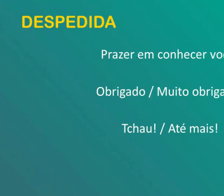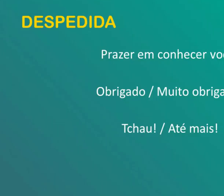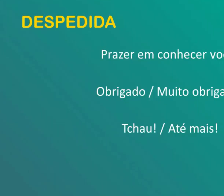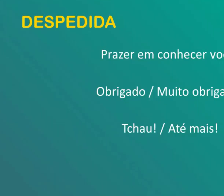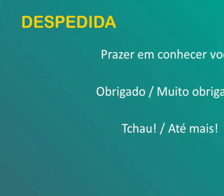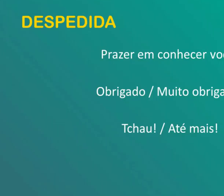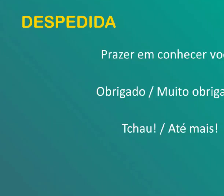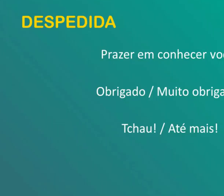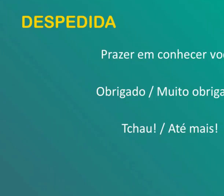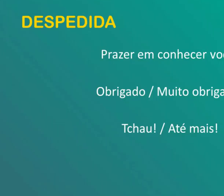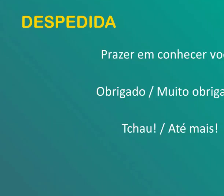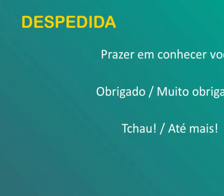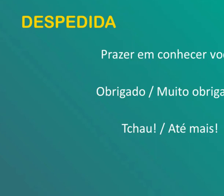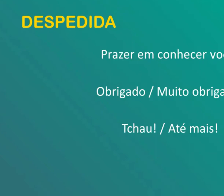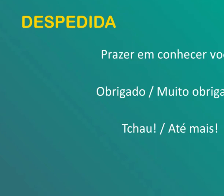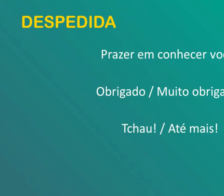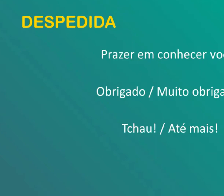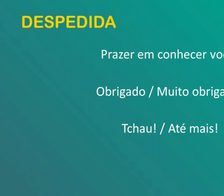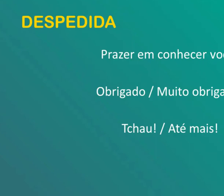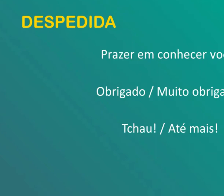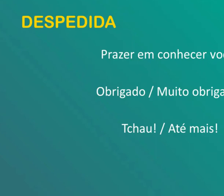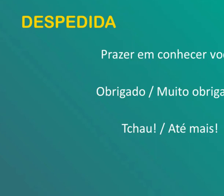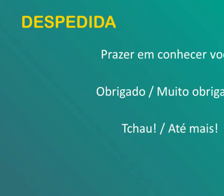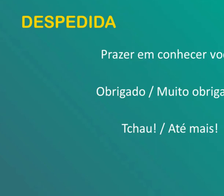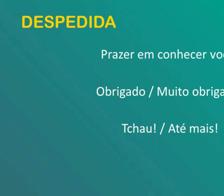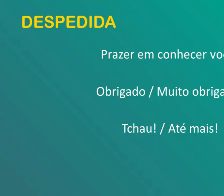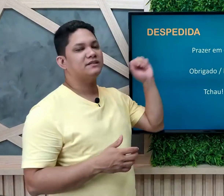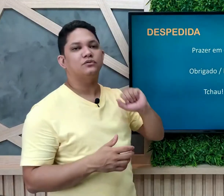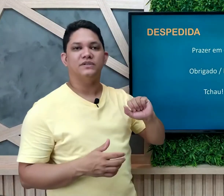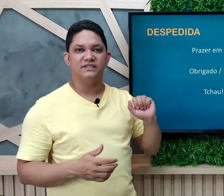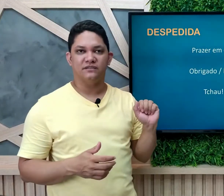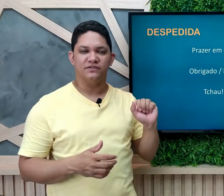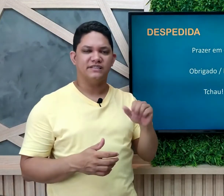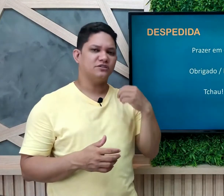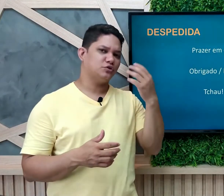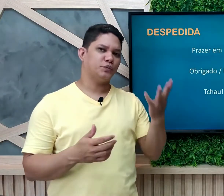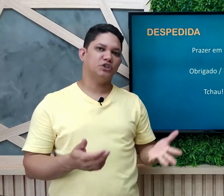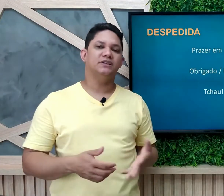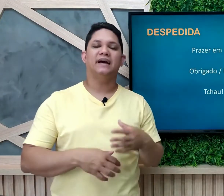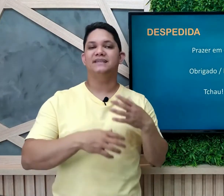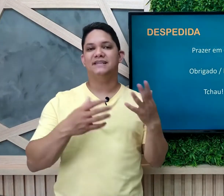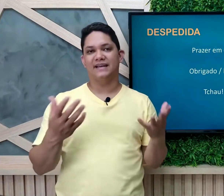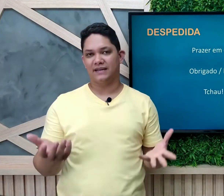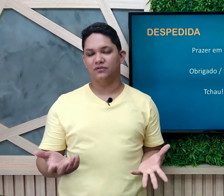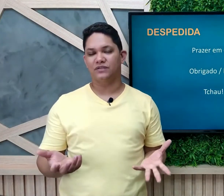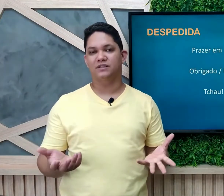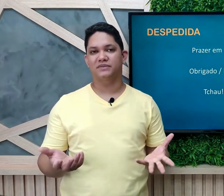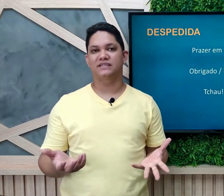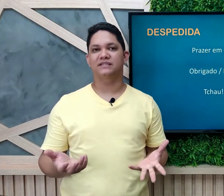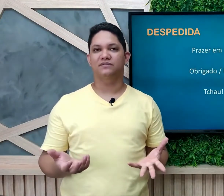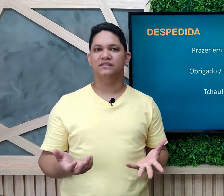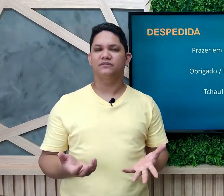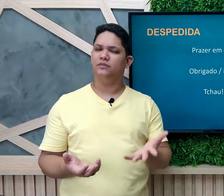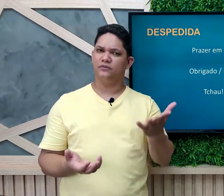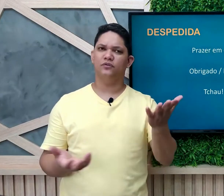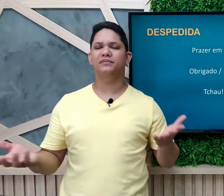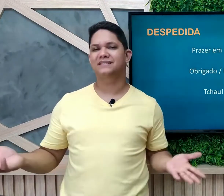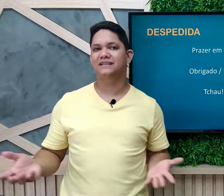as despedidas, a gente tem 3 possibilidades aqui. Prazer em conhecer você, a gente pode encerrar a nossa apresentação dessa forma. Foi um prazer